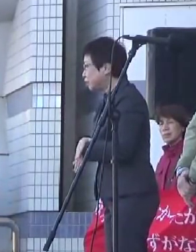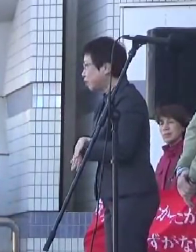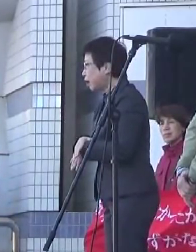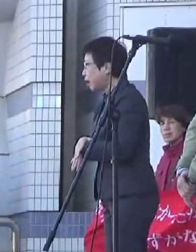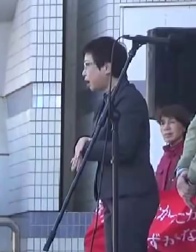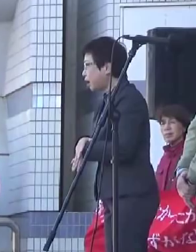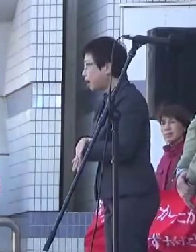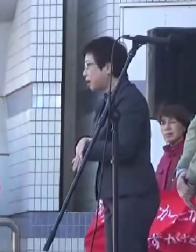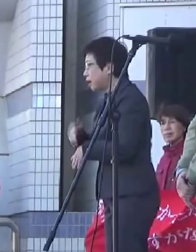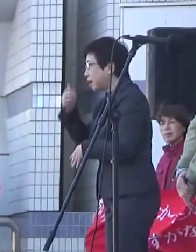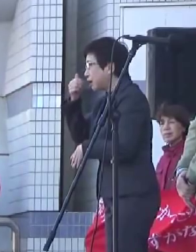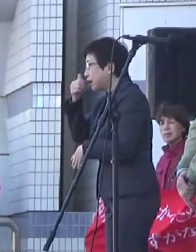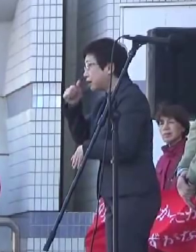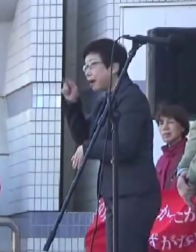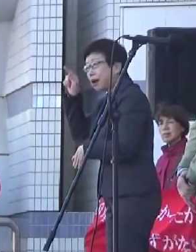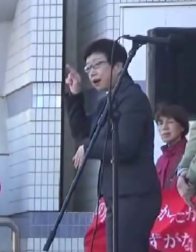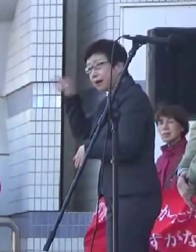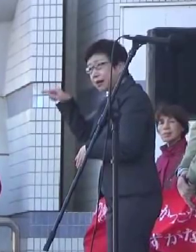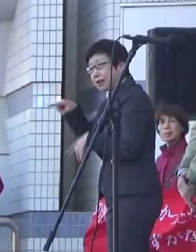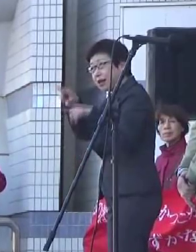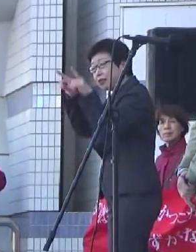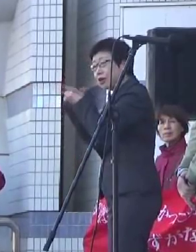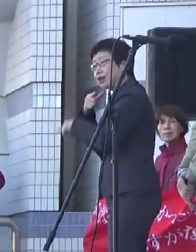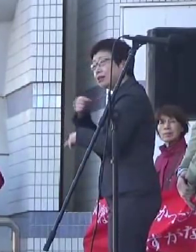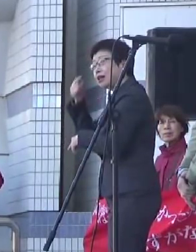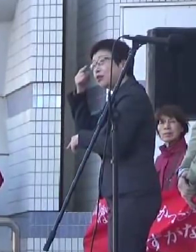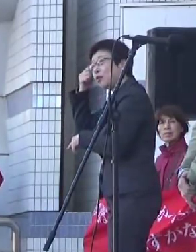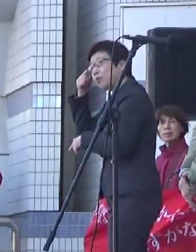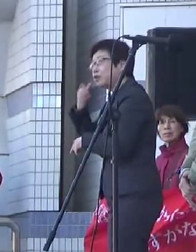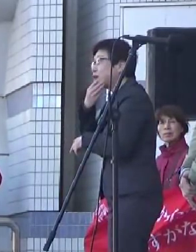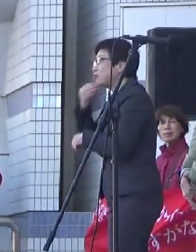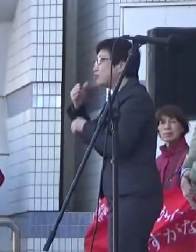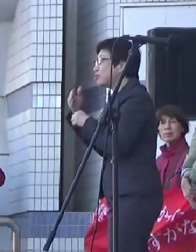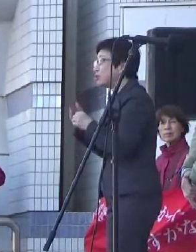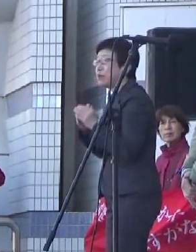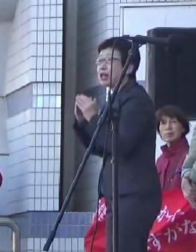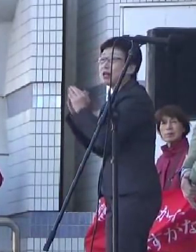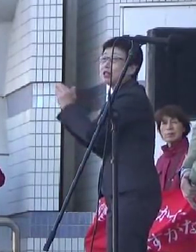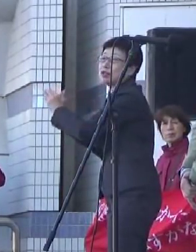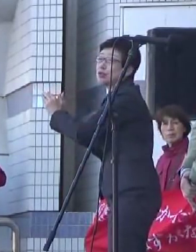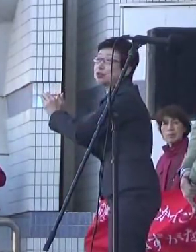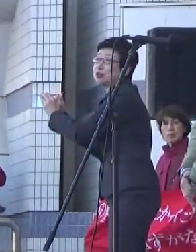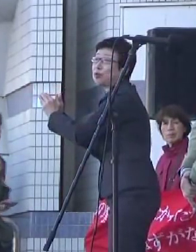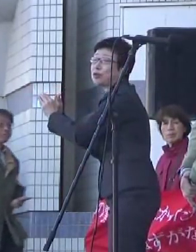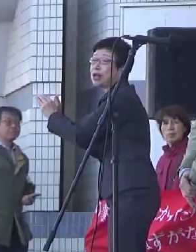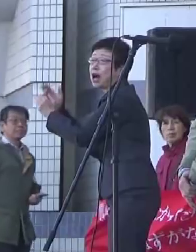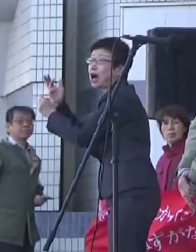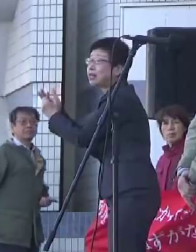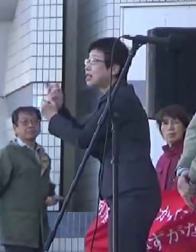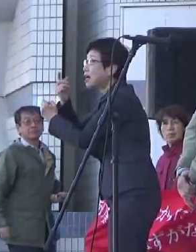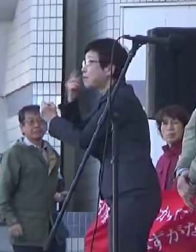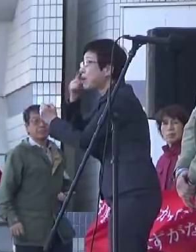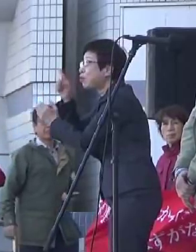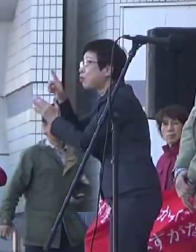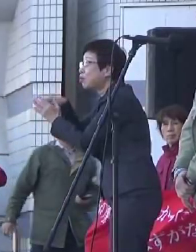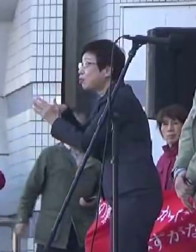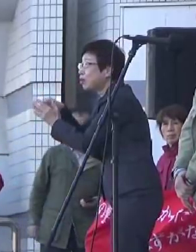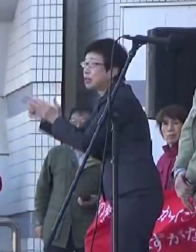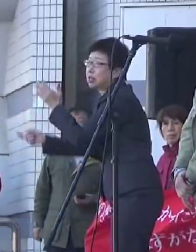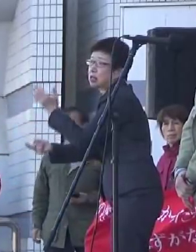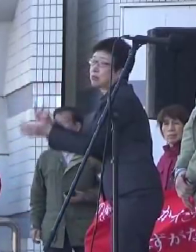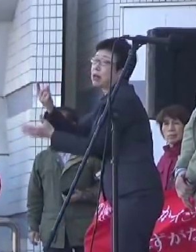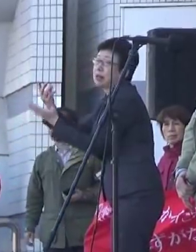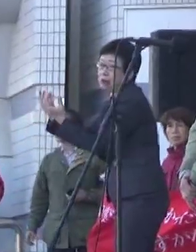田舎暮らしをしたいと思って福島に移住をして8年目で原発事故に遭いました